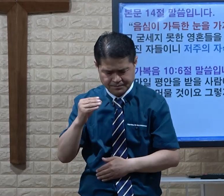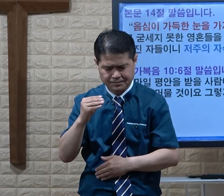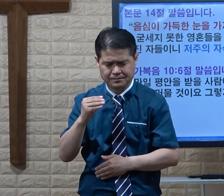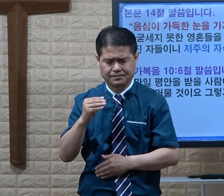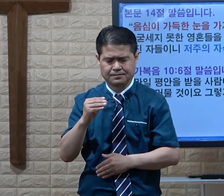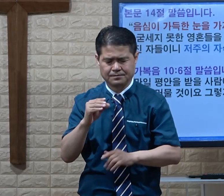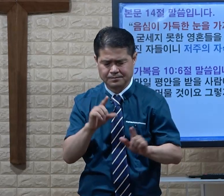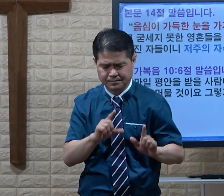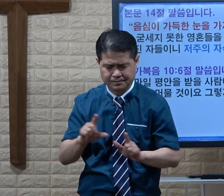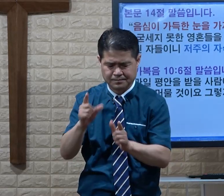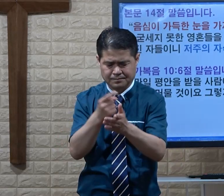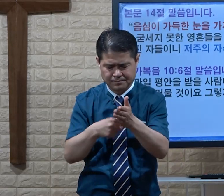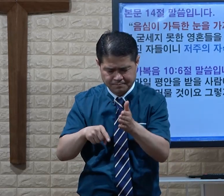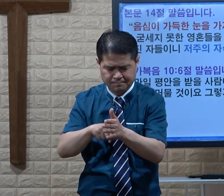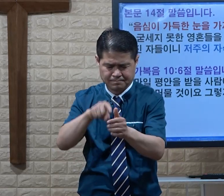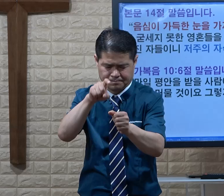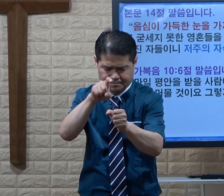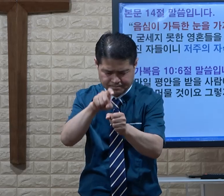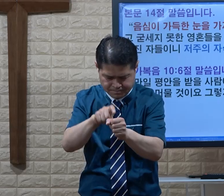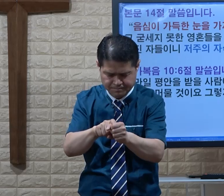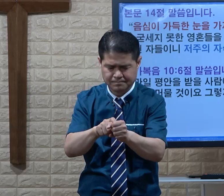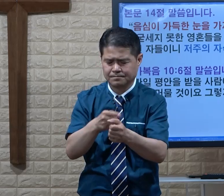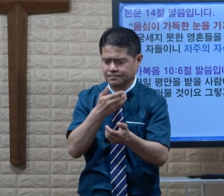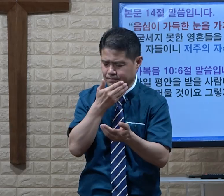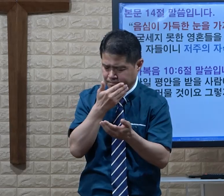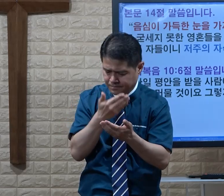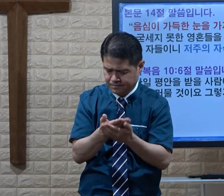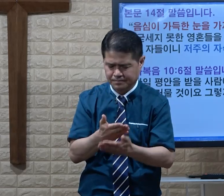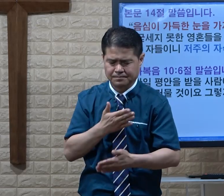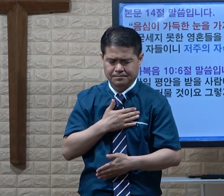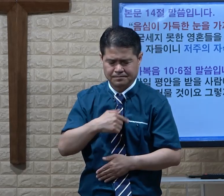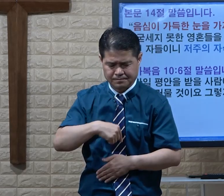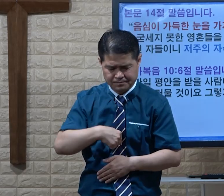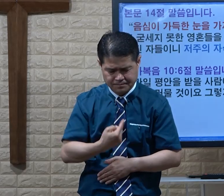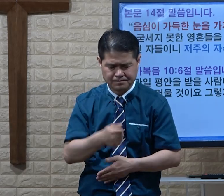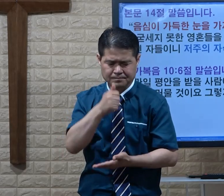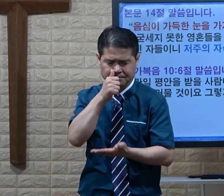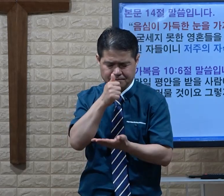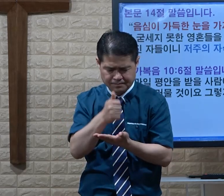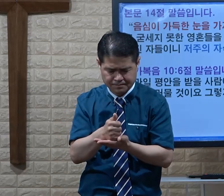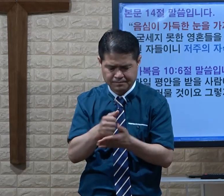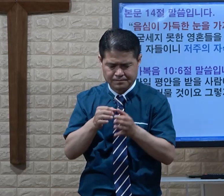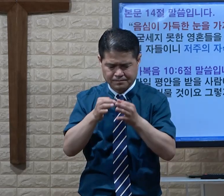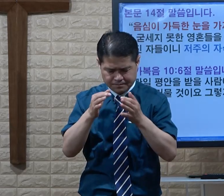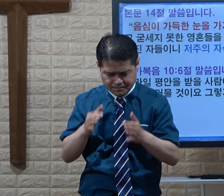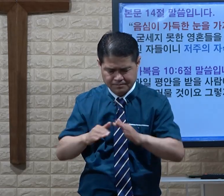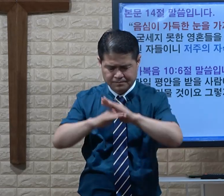성도들이 경건의 생활을 위해서 오직 그 하나를 목적에 두고